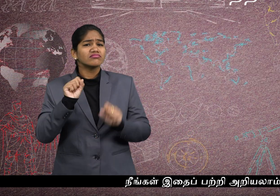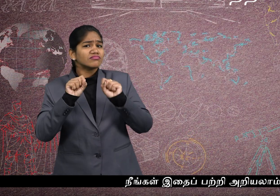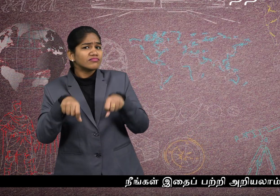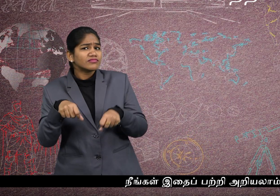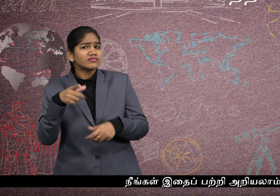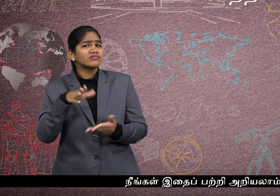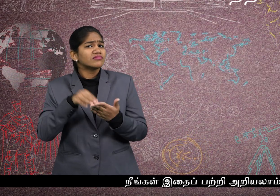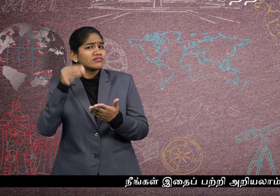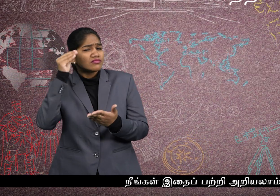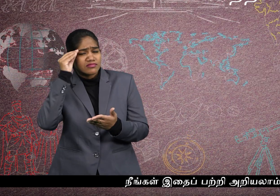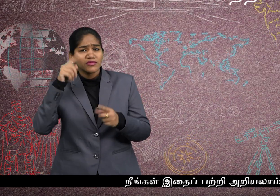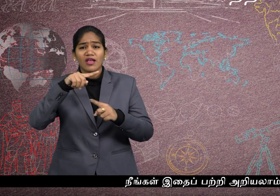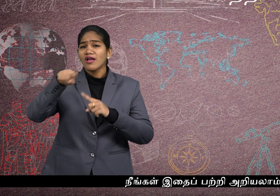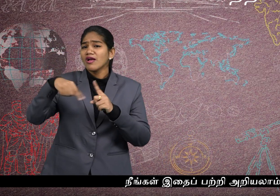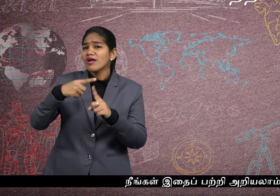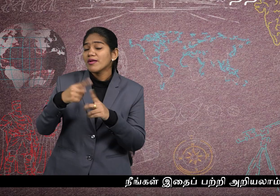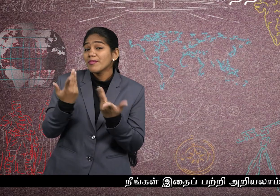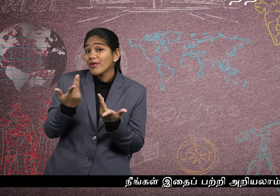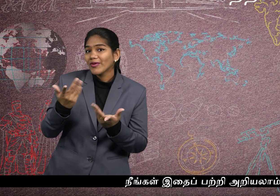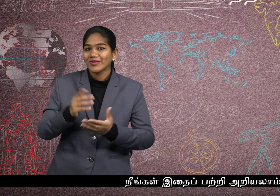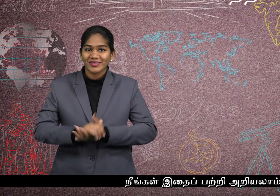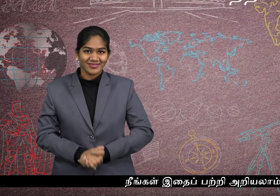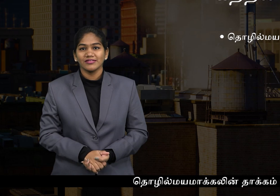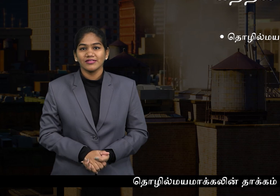நீங்கள் இதை பற்றி தெரிந்து கொள்வீர்கள்.